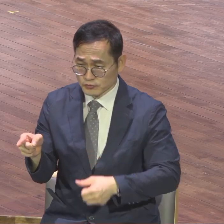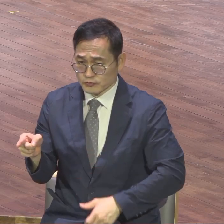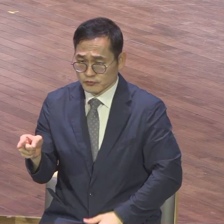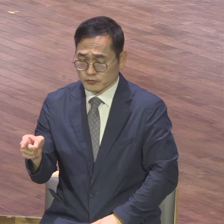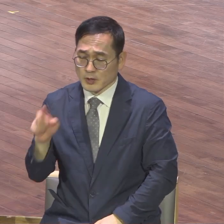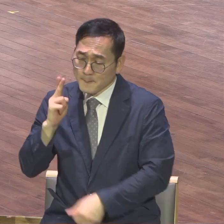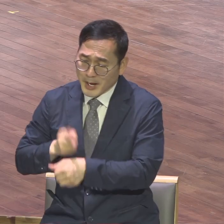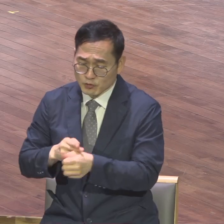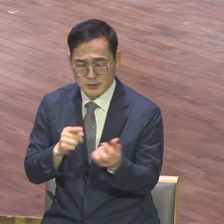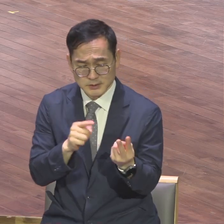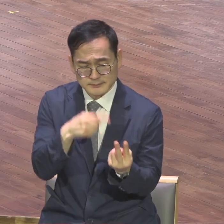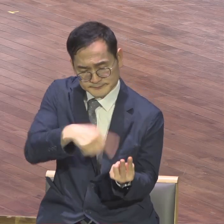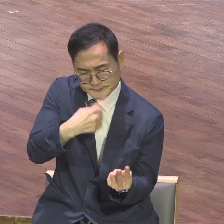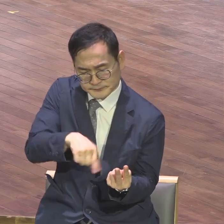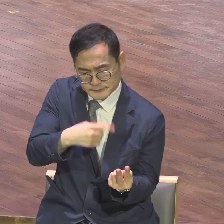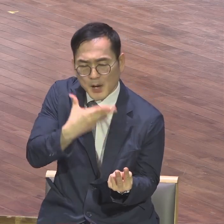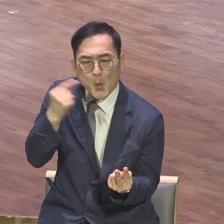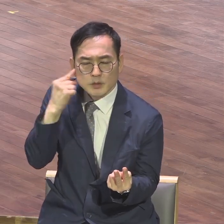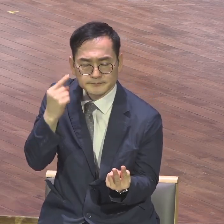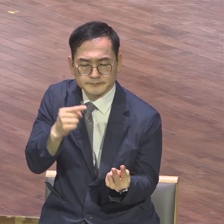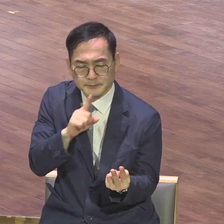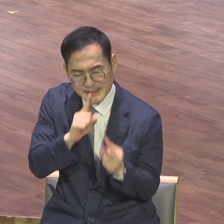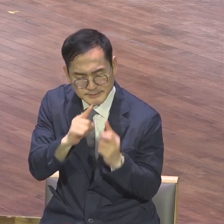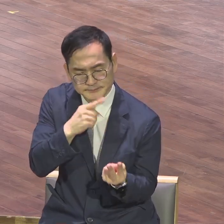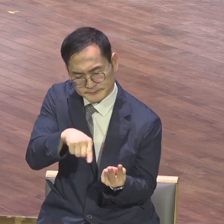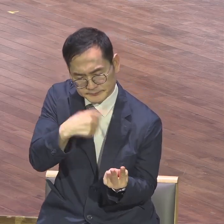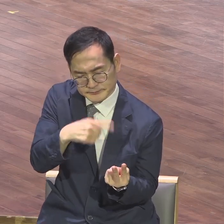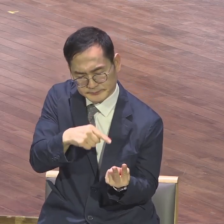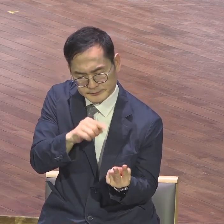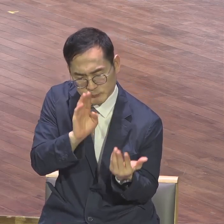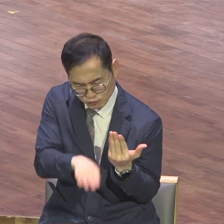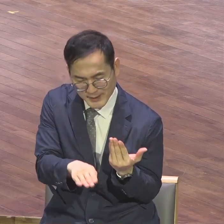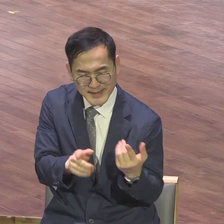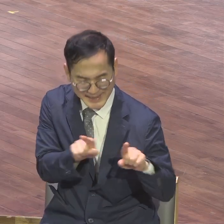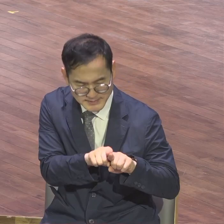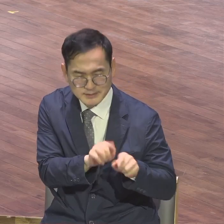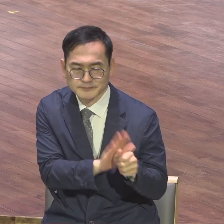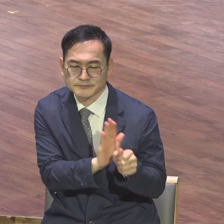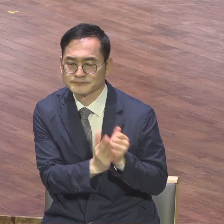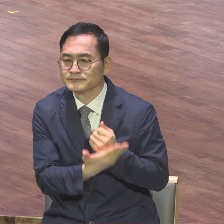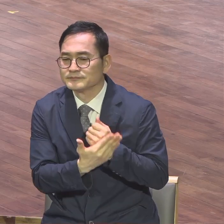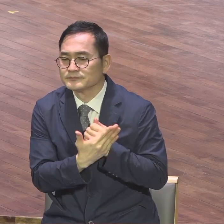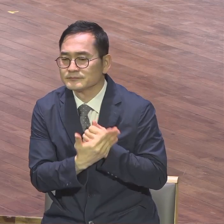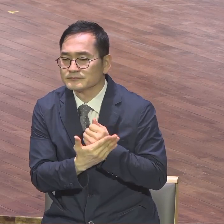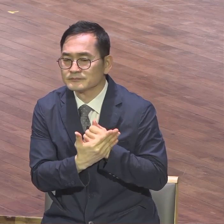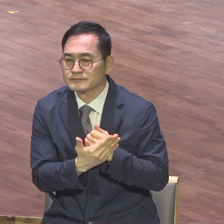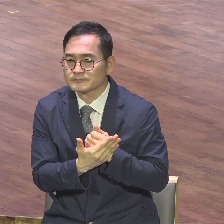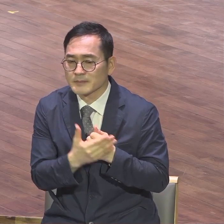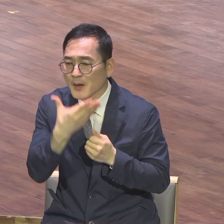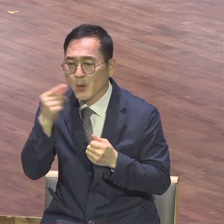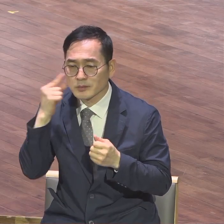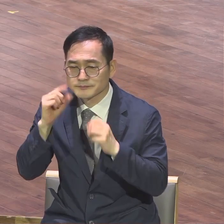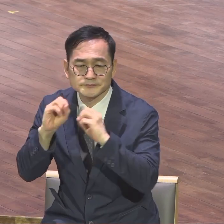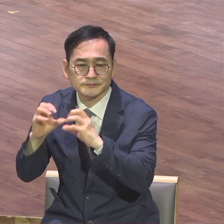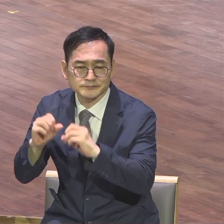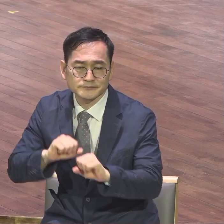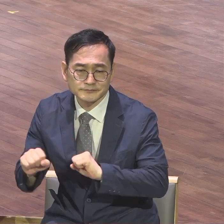현장 전도도 함께하면서 영적 성장을 이뤄갔습니다. 한마디로 훈련받았어요.